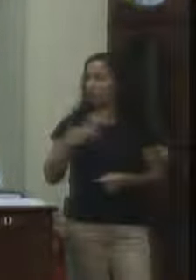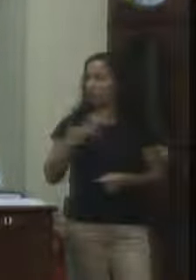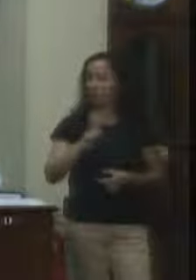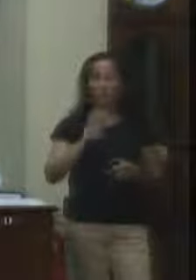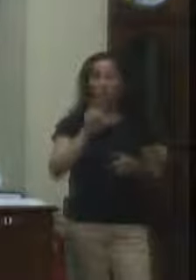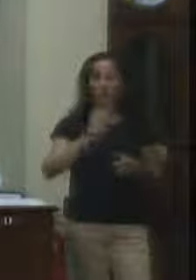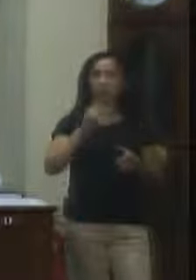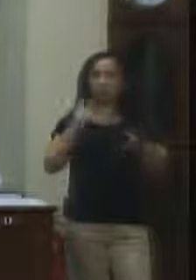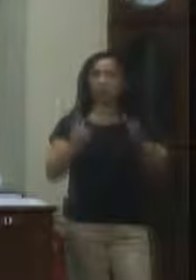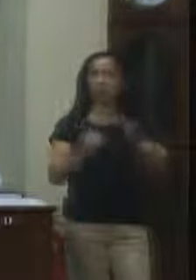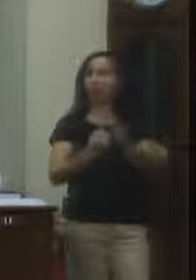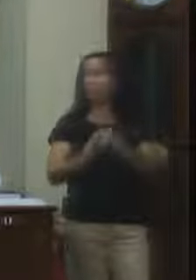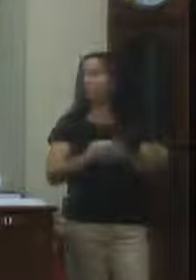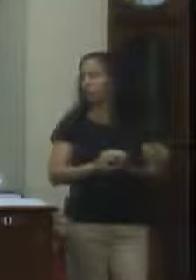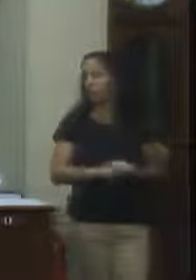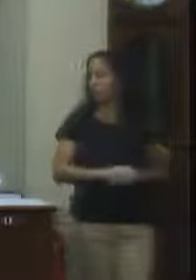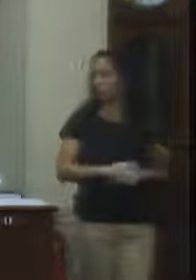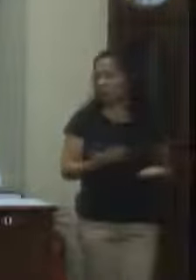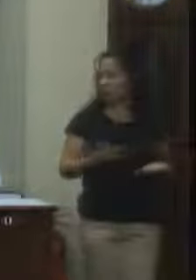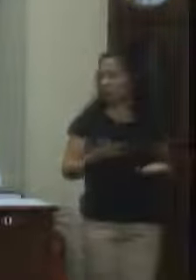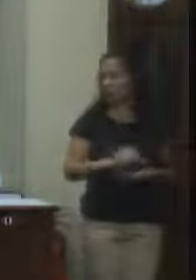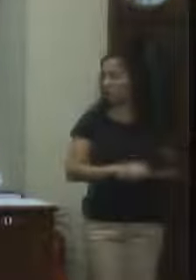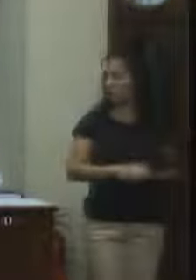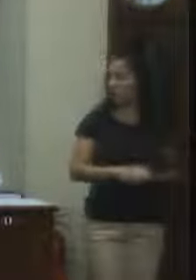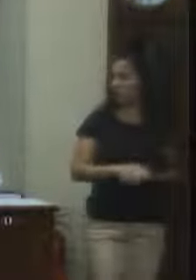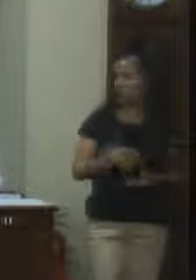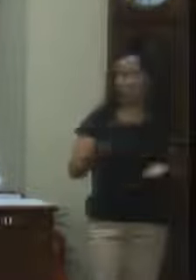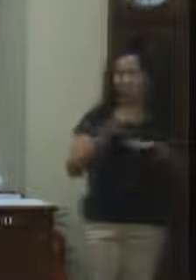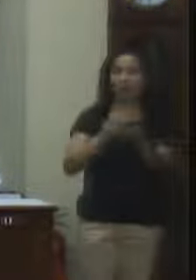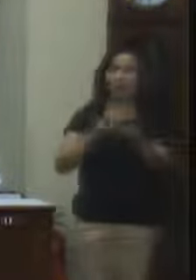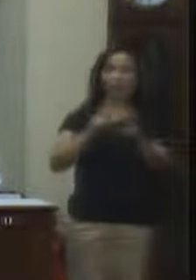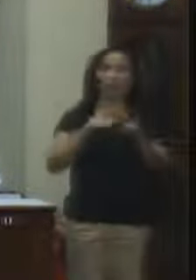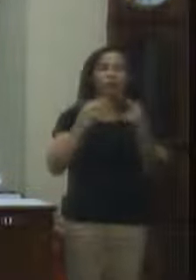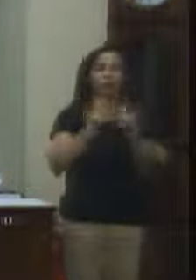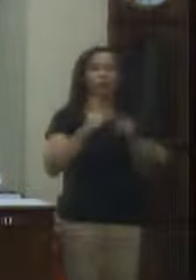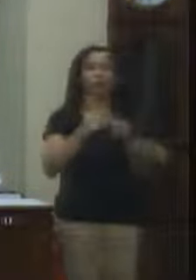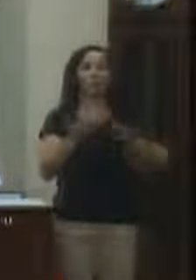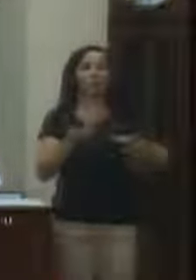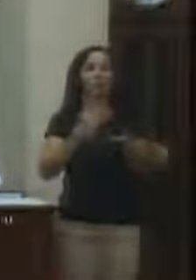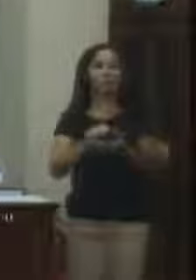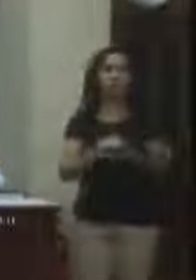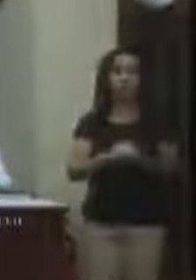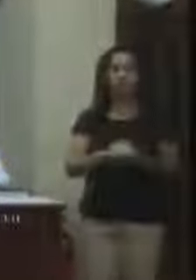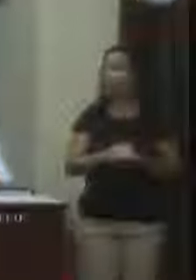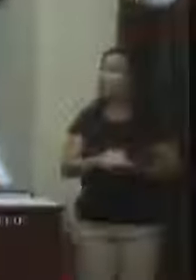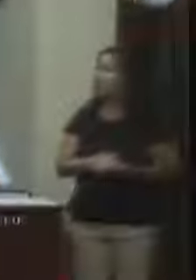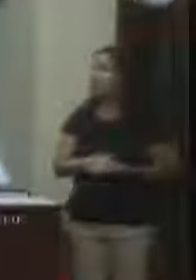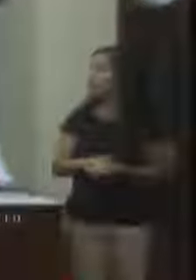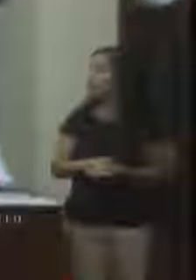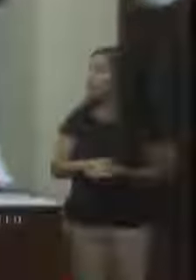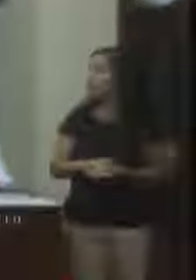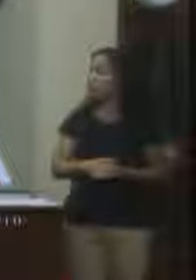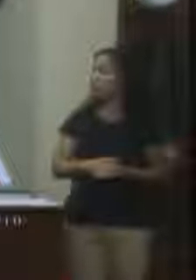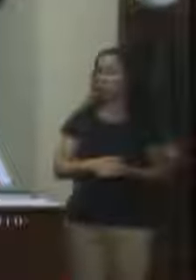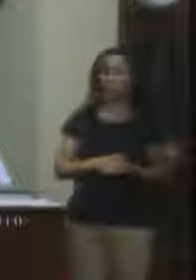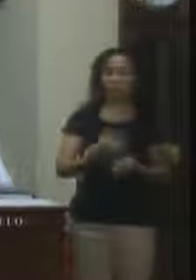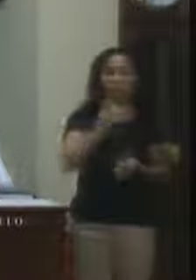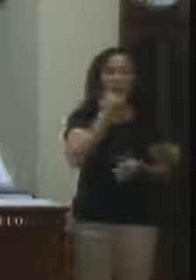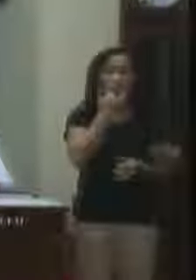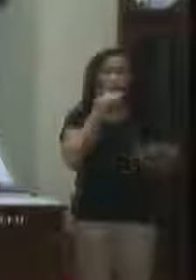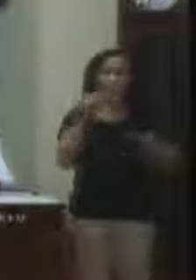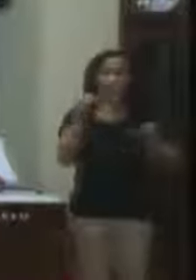fazer uso da tribuna, dou por encerrada a sessão. Ah, tem a votação, discussão.